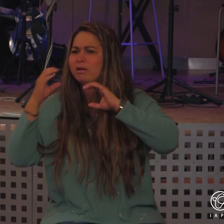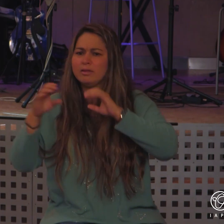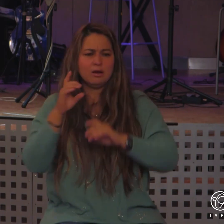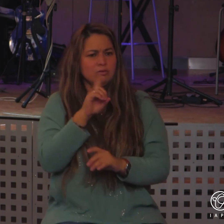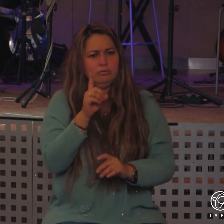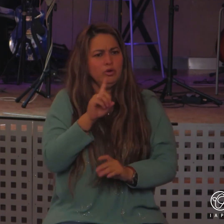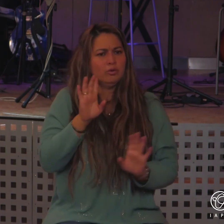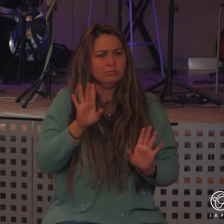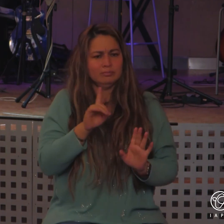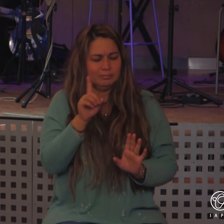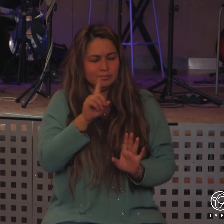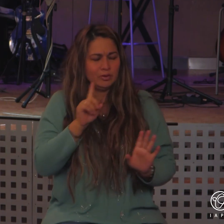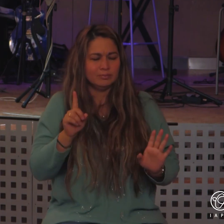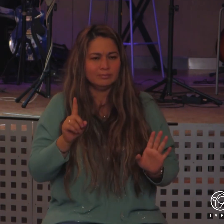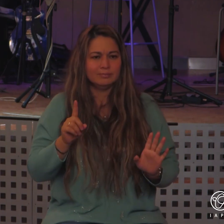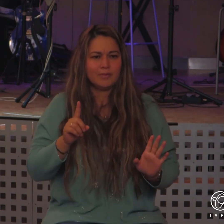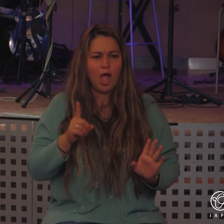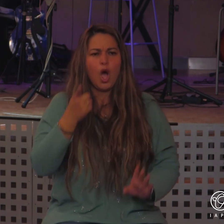rutina interesante.